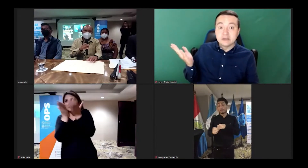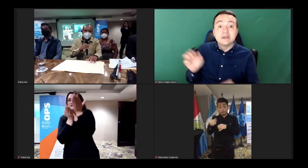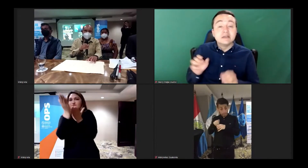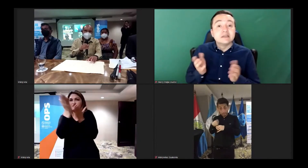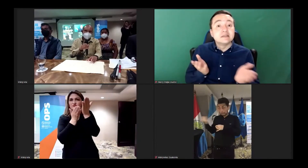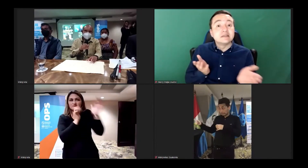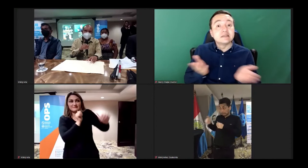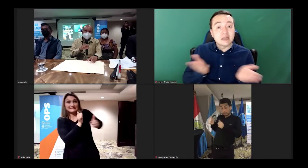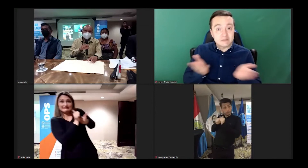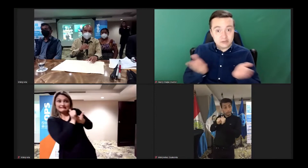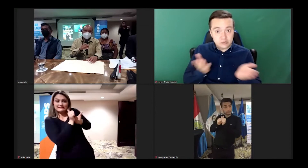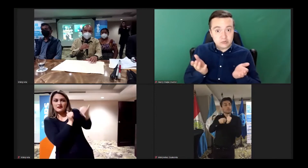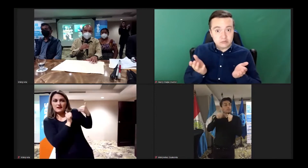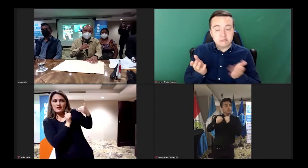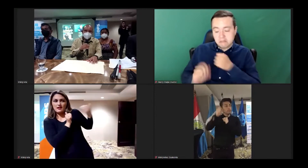puedo opinar.